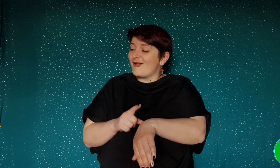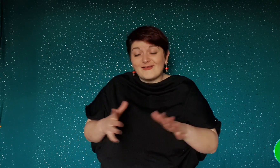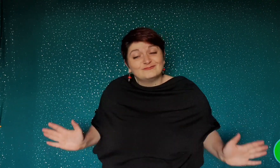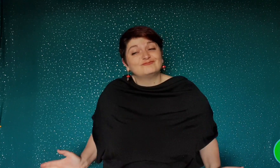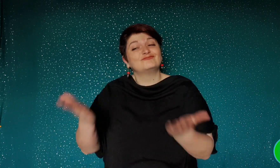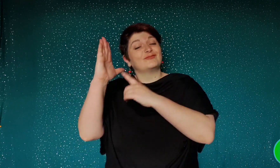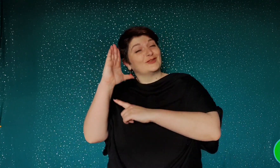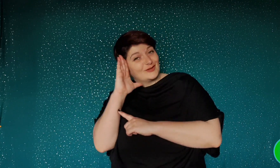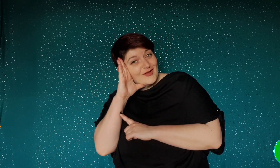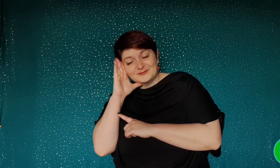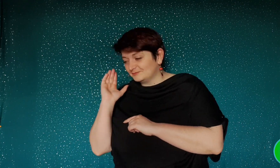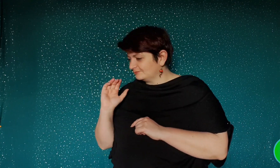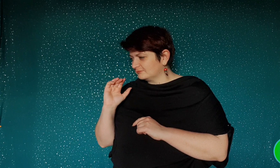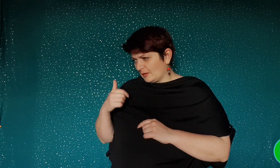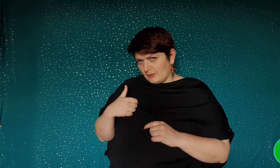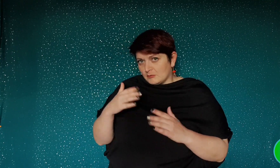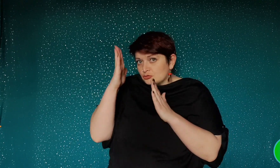Il est l'heure d'aller se coucher, dit grand-père.